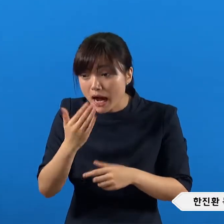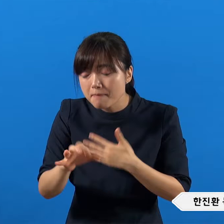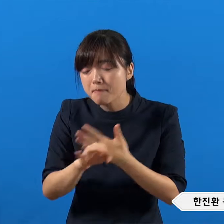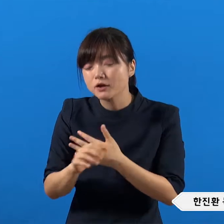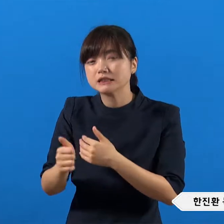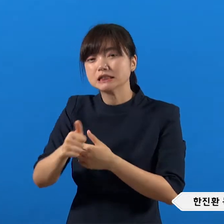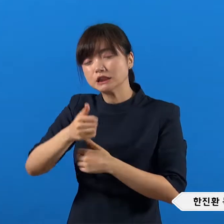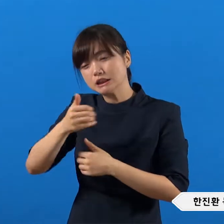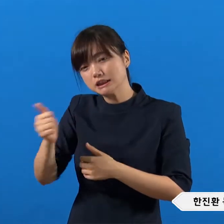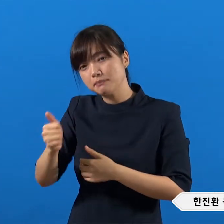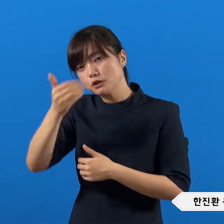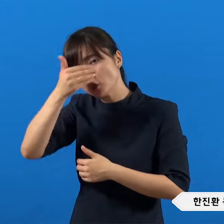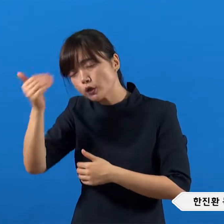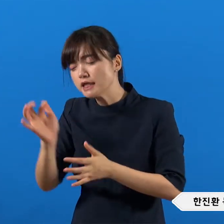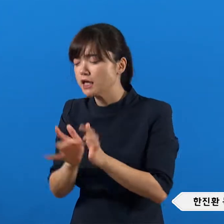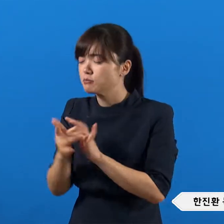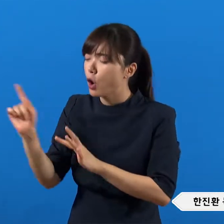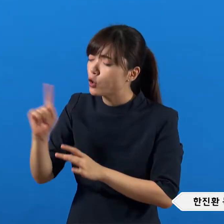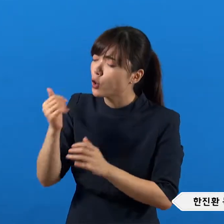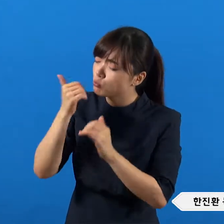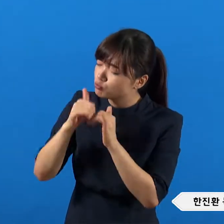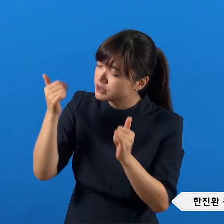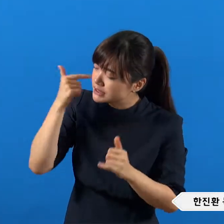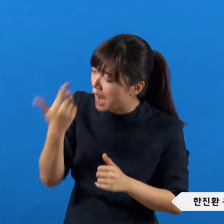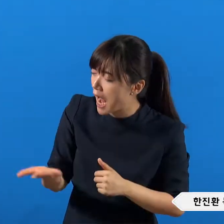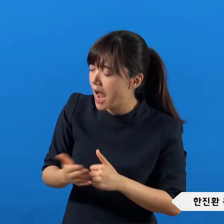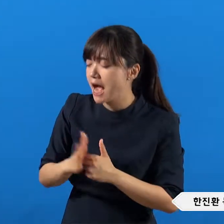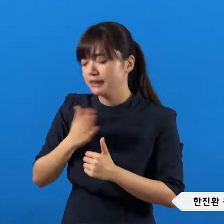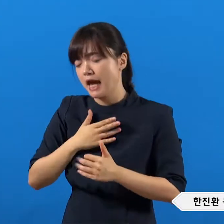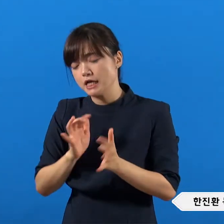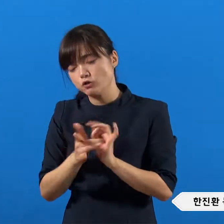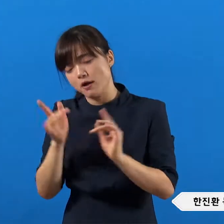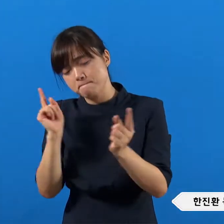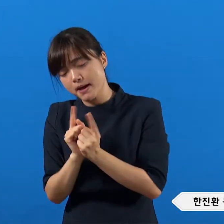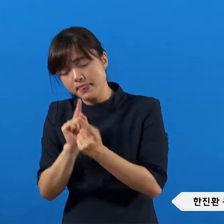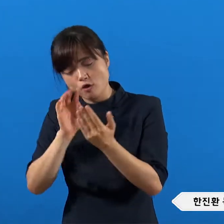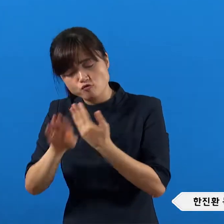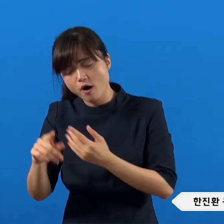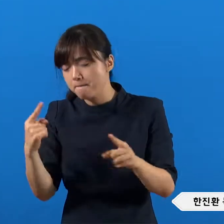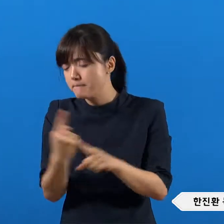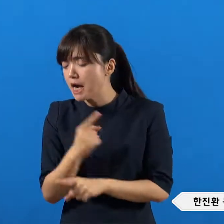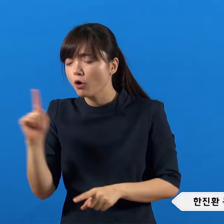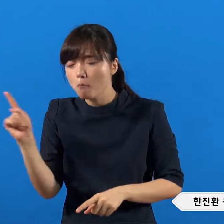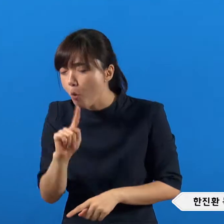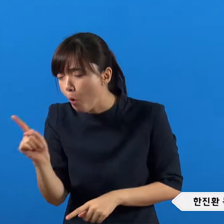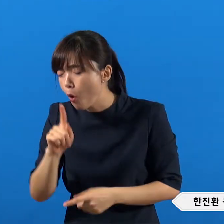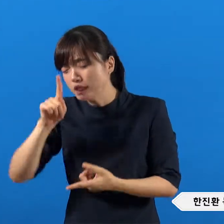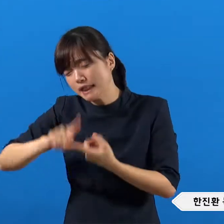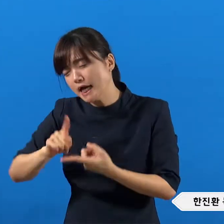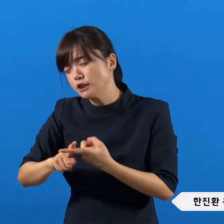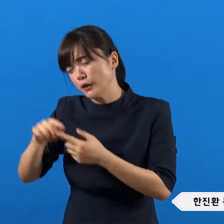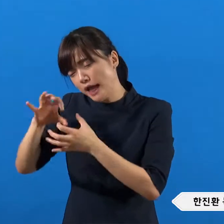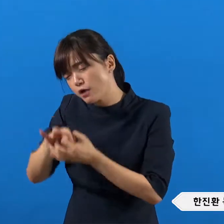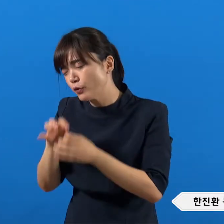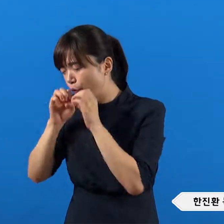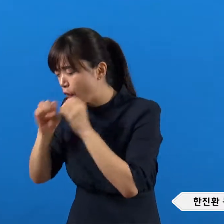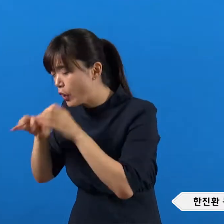그 청년에게 예수님이 어떤 분이시고 자기가 예수님 만난 이후에 어떻게 변했는지를 계속